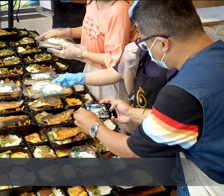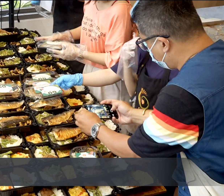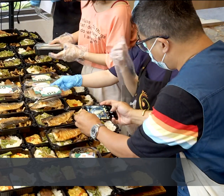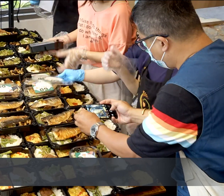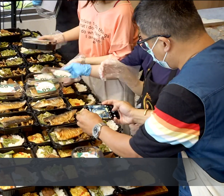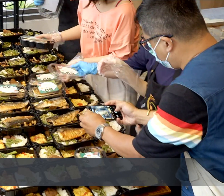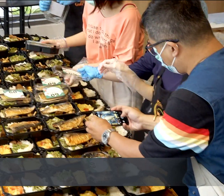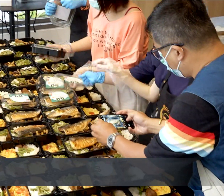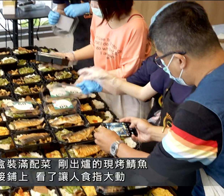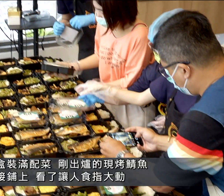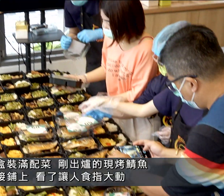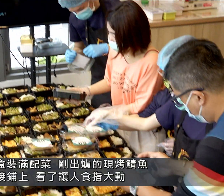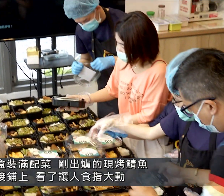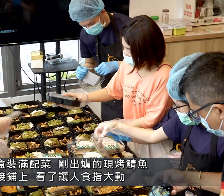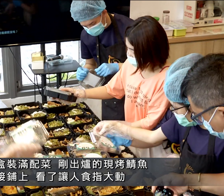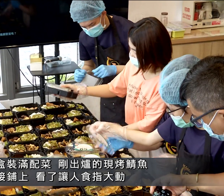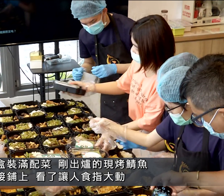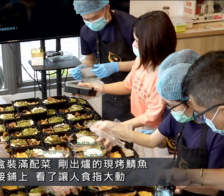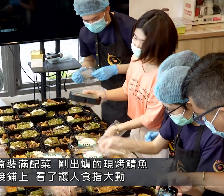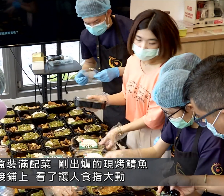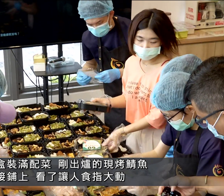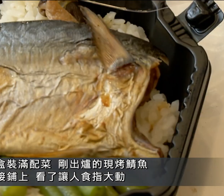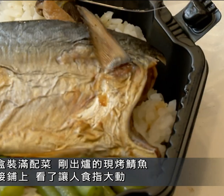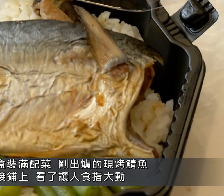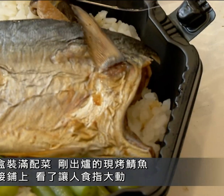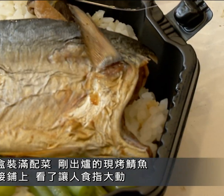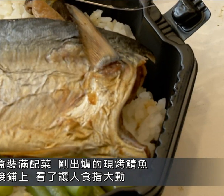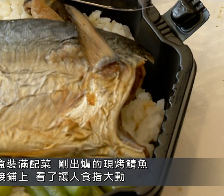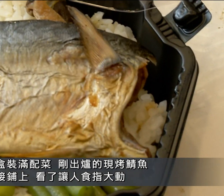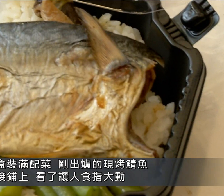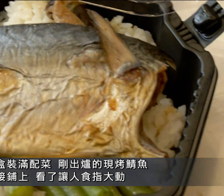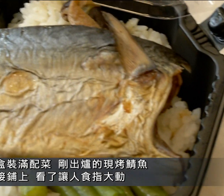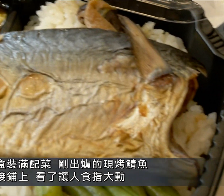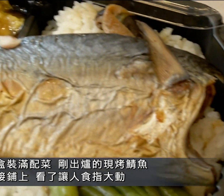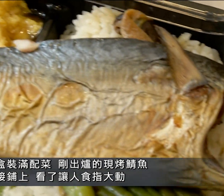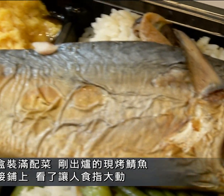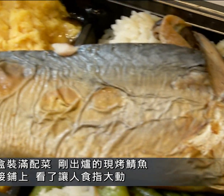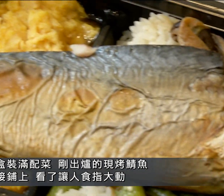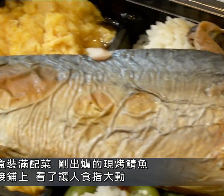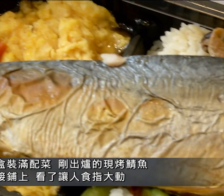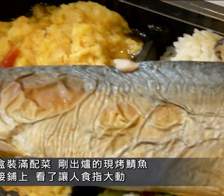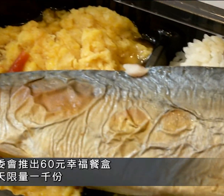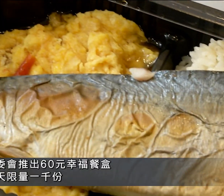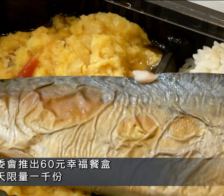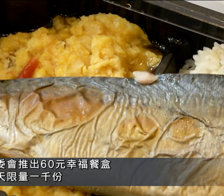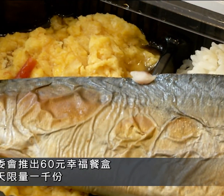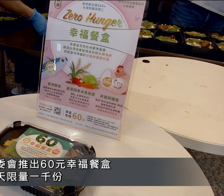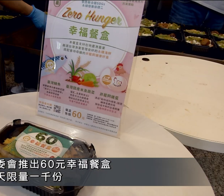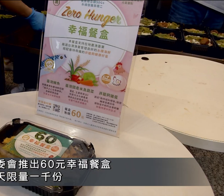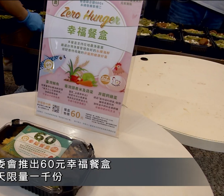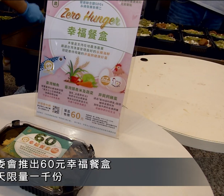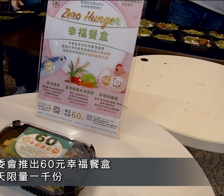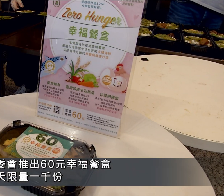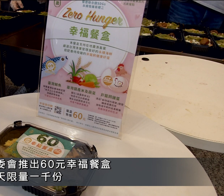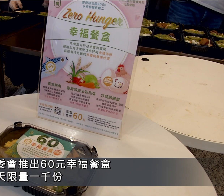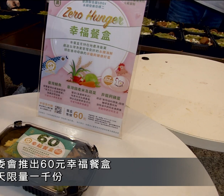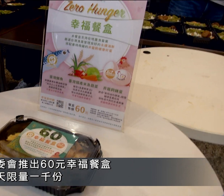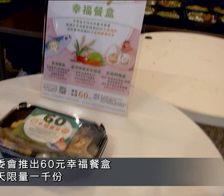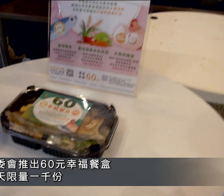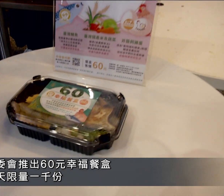饭盒装满配菜，刚出炉的现烤青鱼直接铺上，看了让人食指大动。农委会推出60元幸福餐盒，每天限